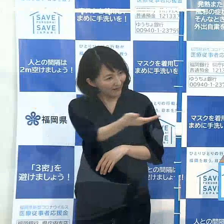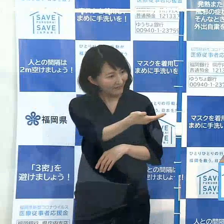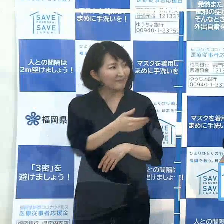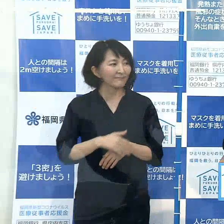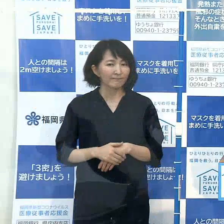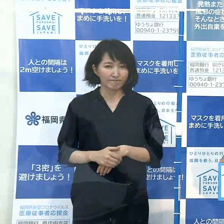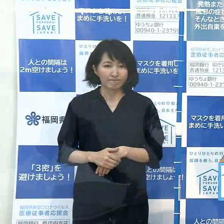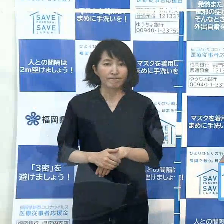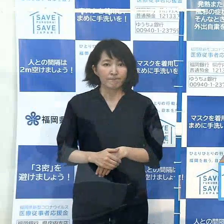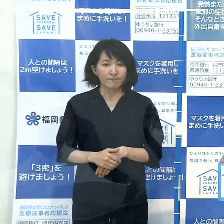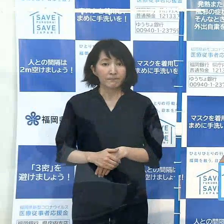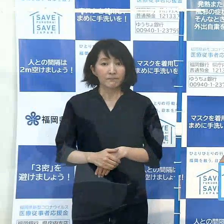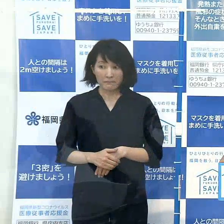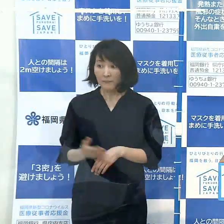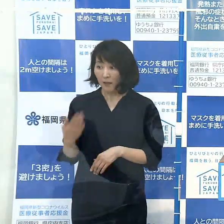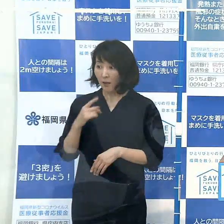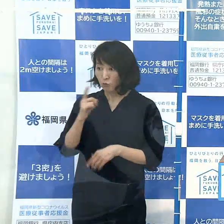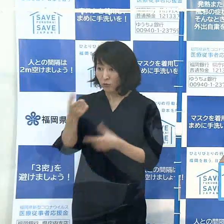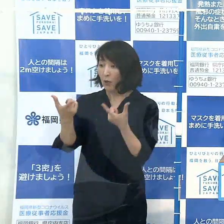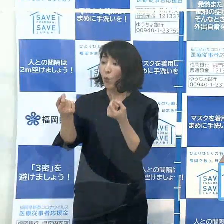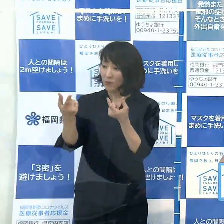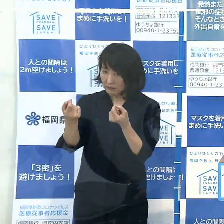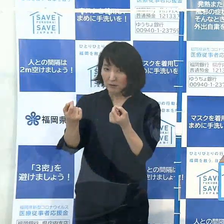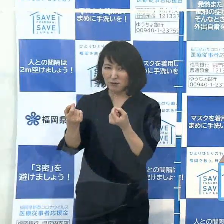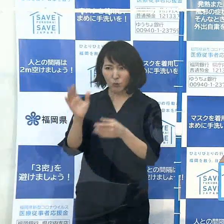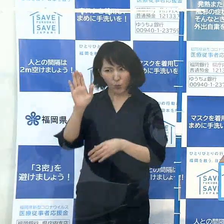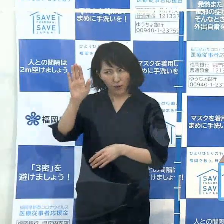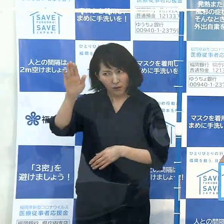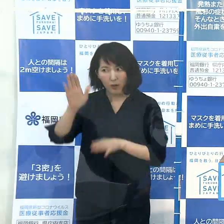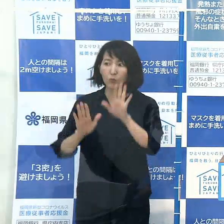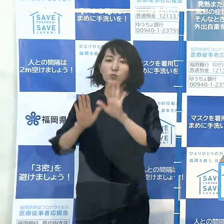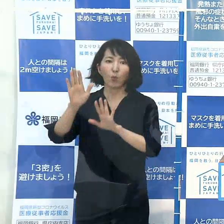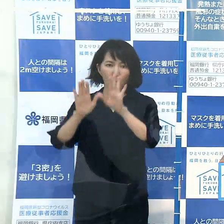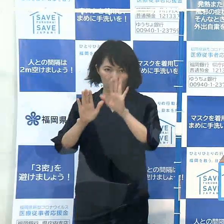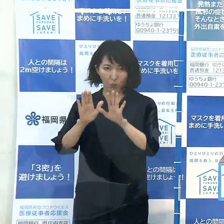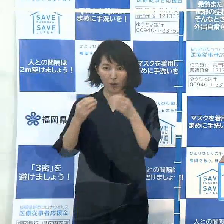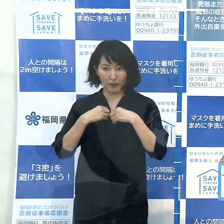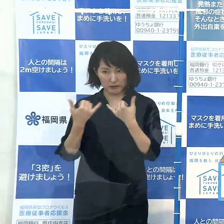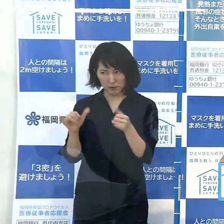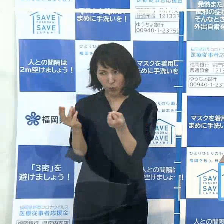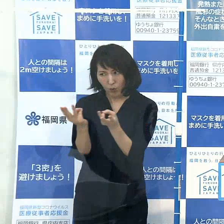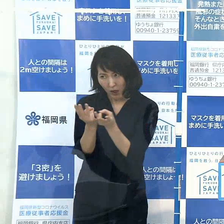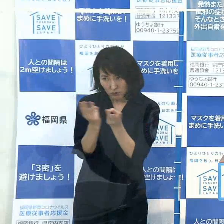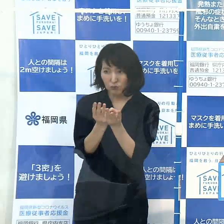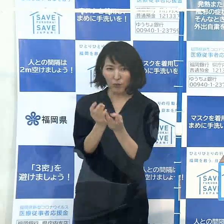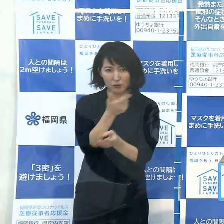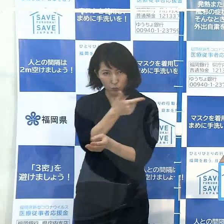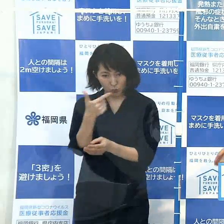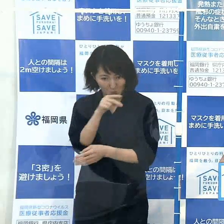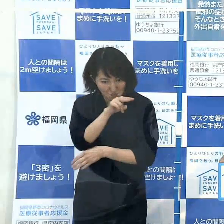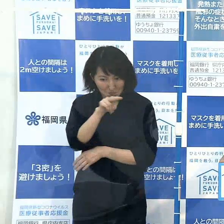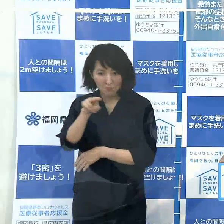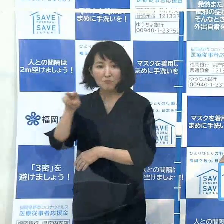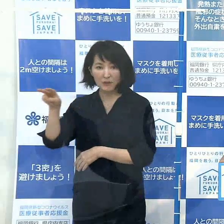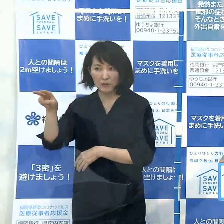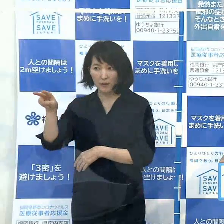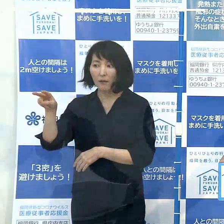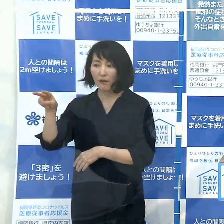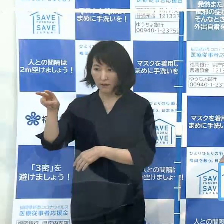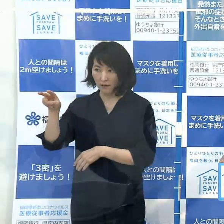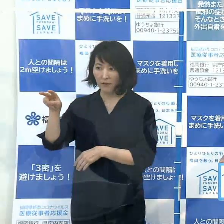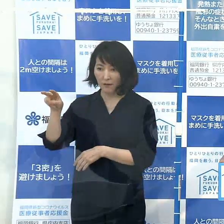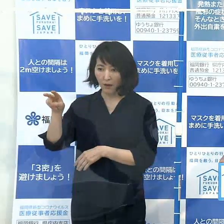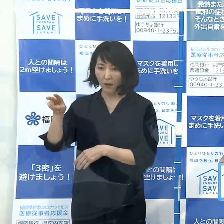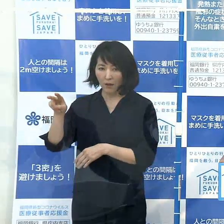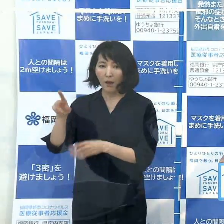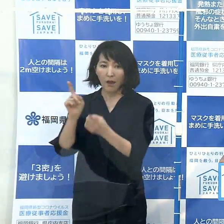から先ほど言いましたように、今後の状況指標あるか状況を見ながら、対策を取るべき措